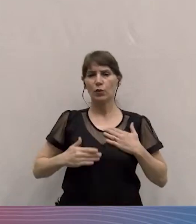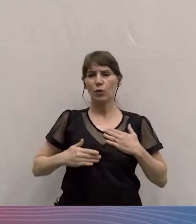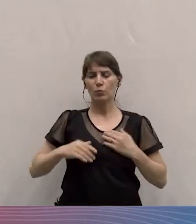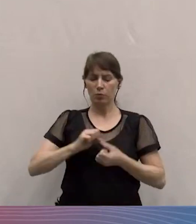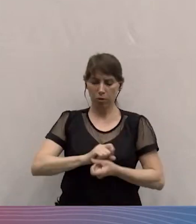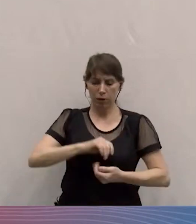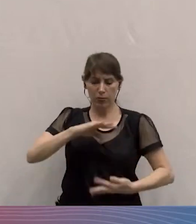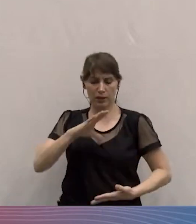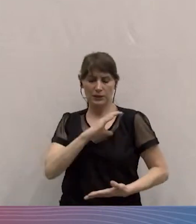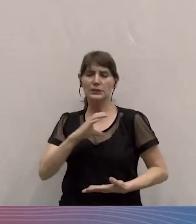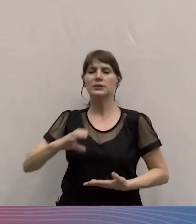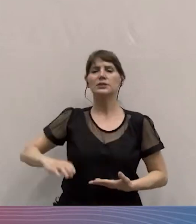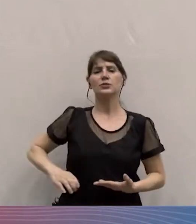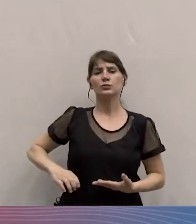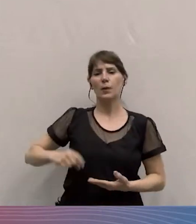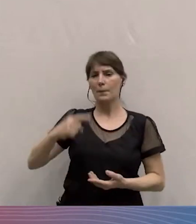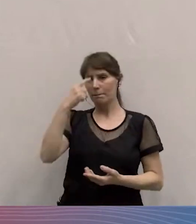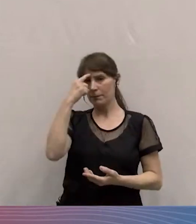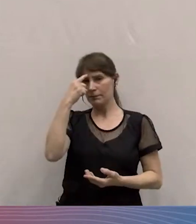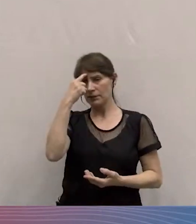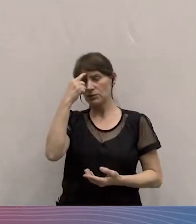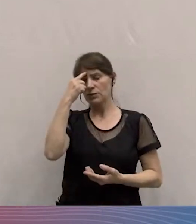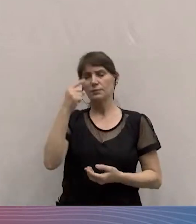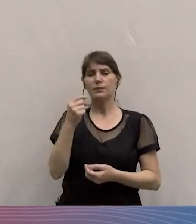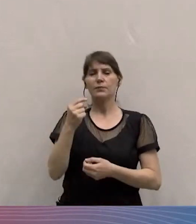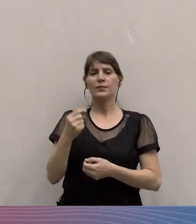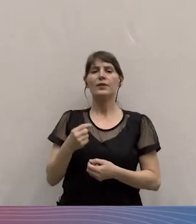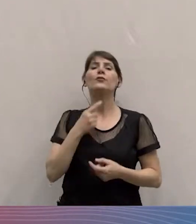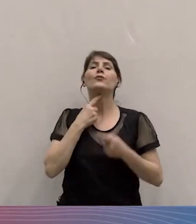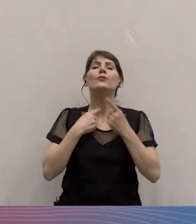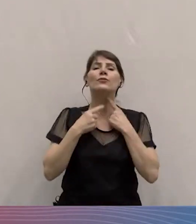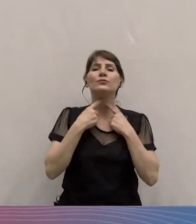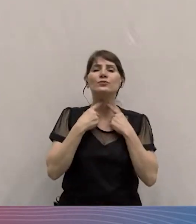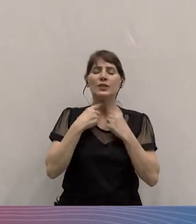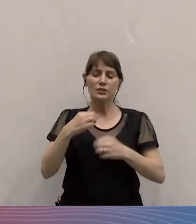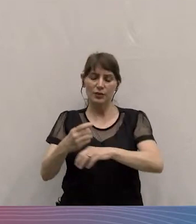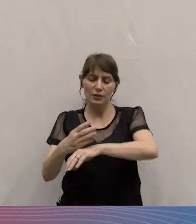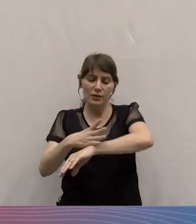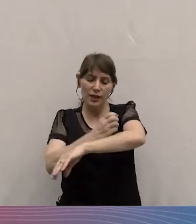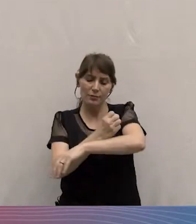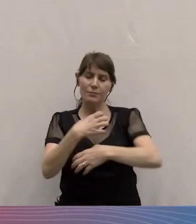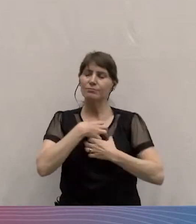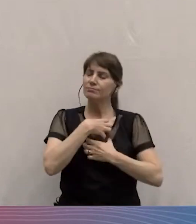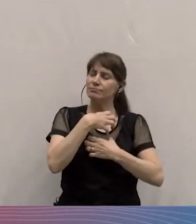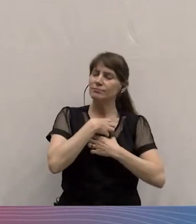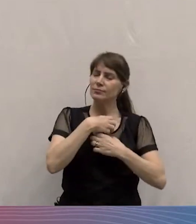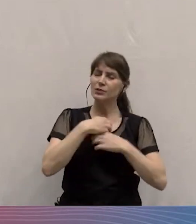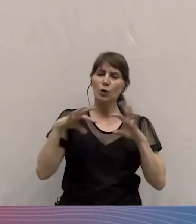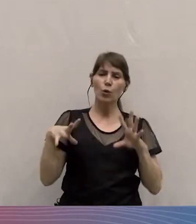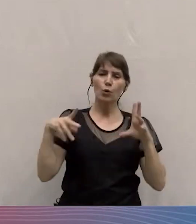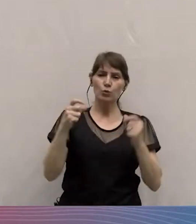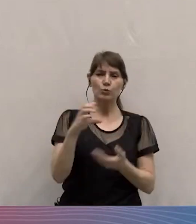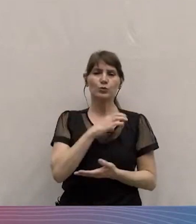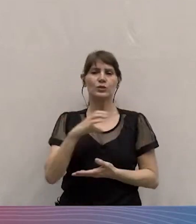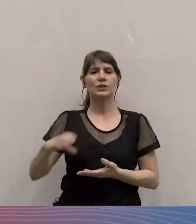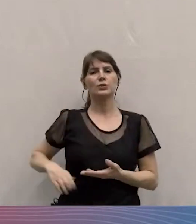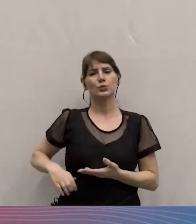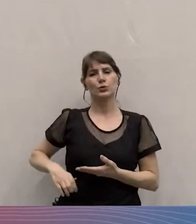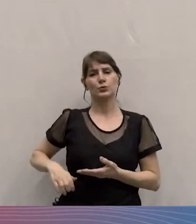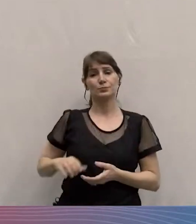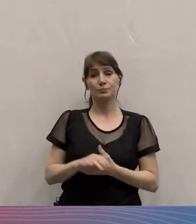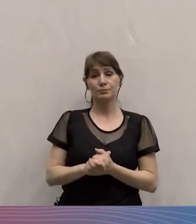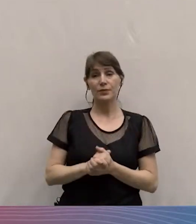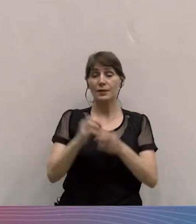Cristo a minha mente, emoção e vontade, certo? Então aí a igreja será